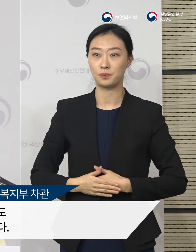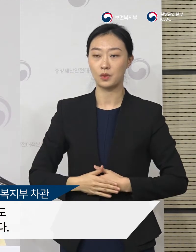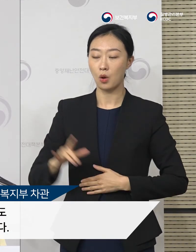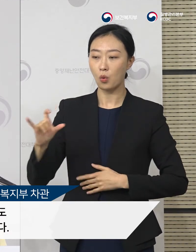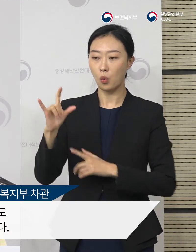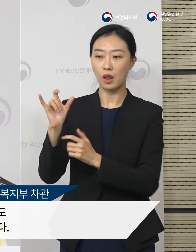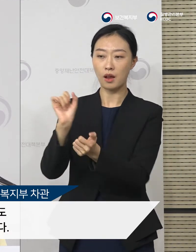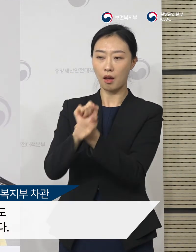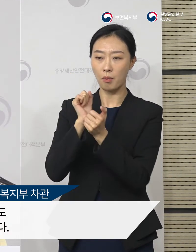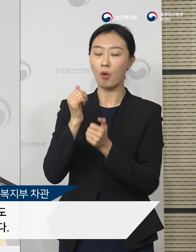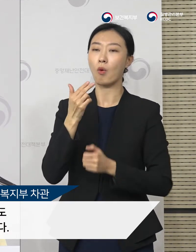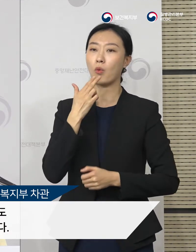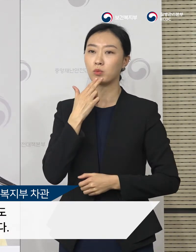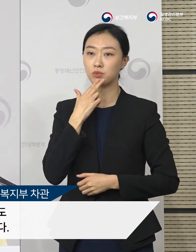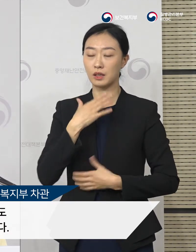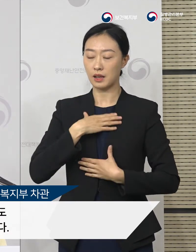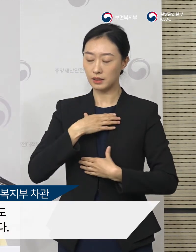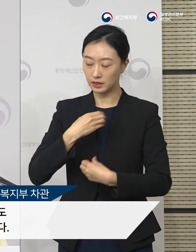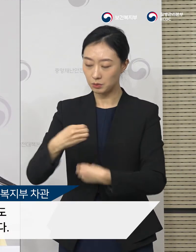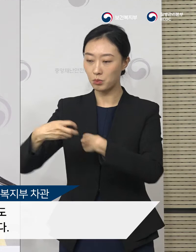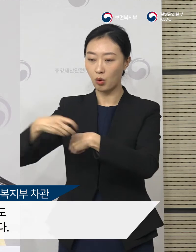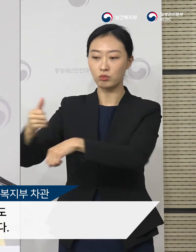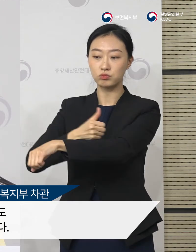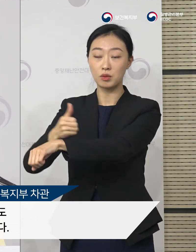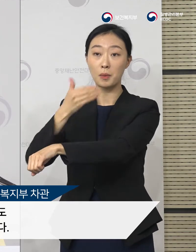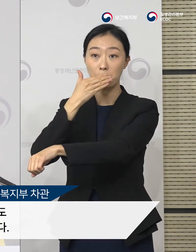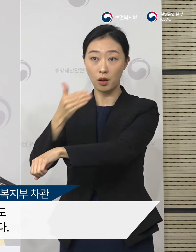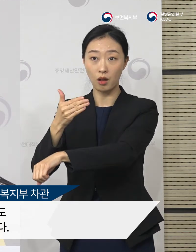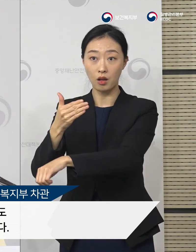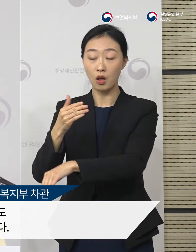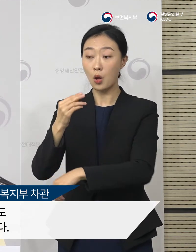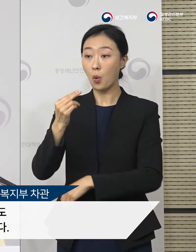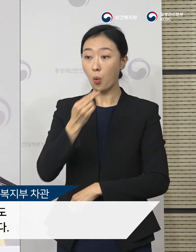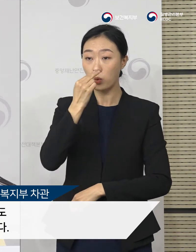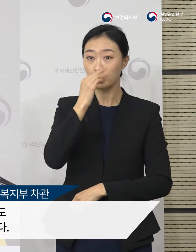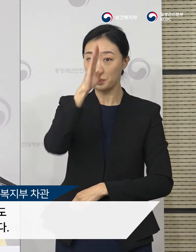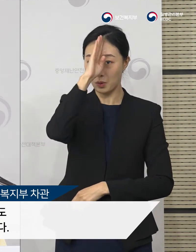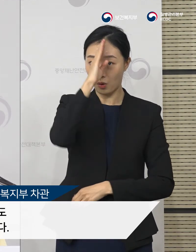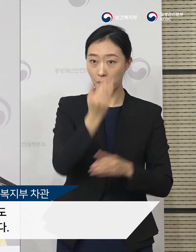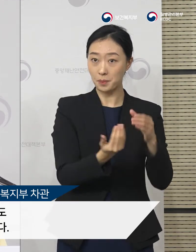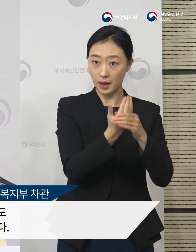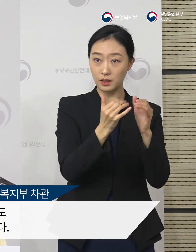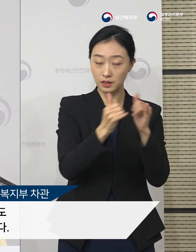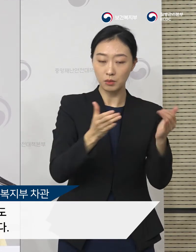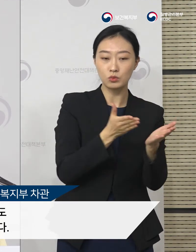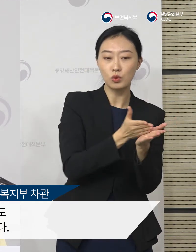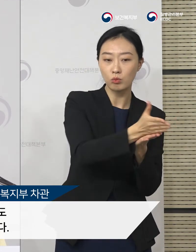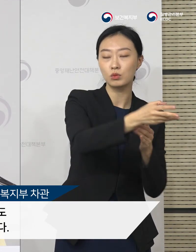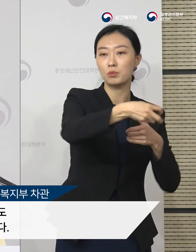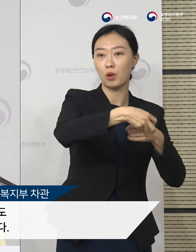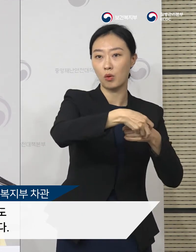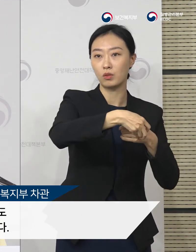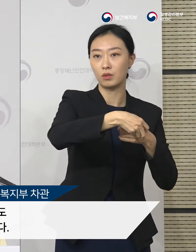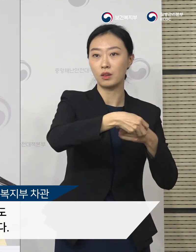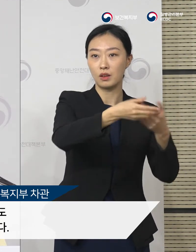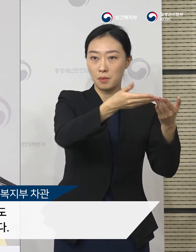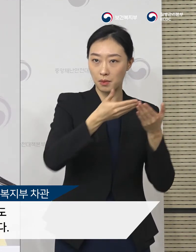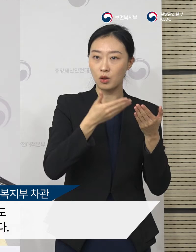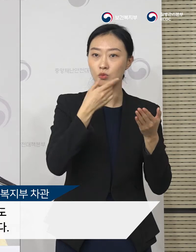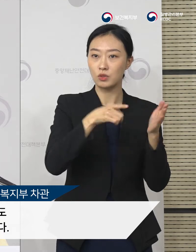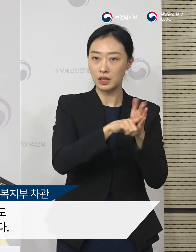대해서 안심하고 병원을 이용할 수 있고 호흡기 질환자들도 전문적인 진료를 받을 수 있도록 지원하고